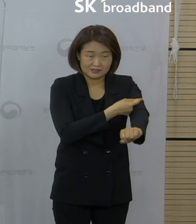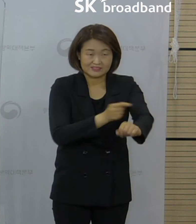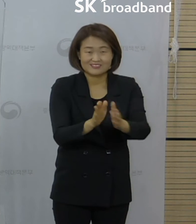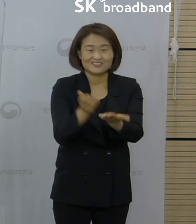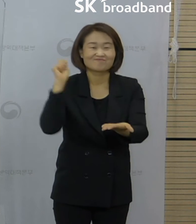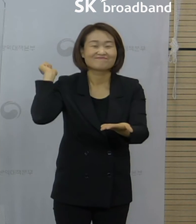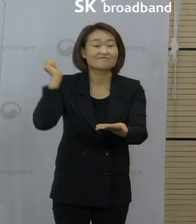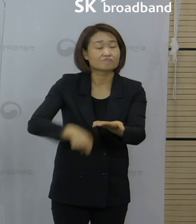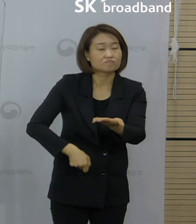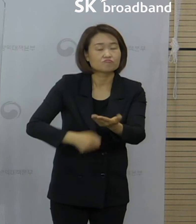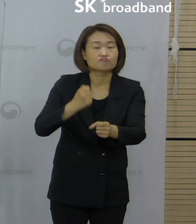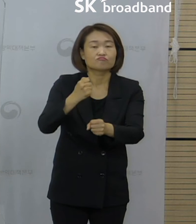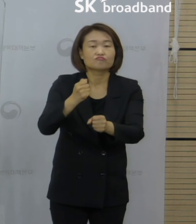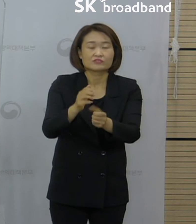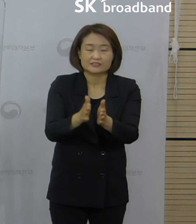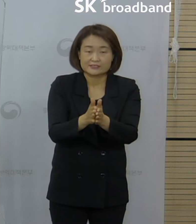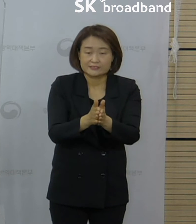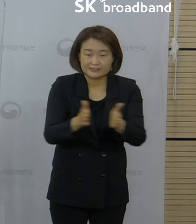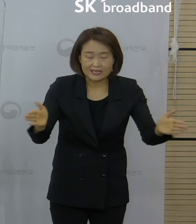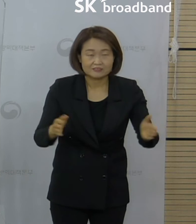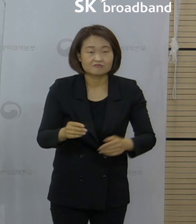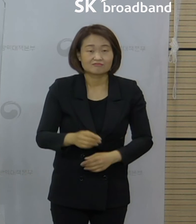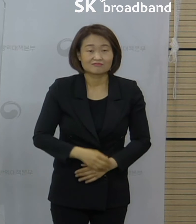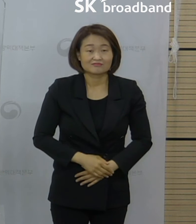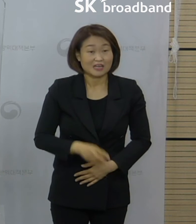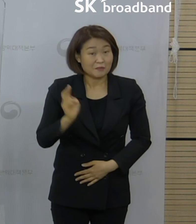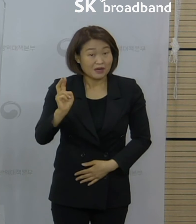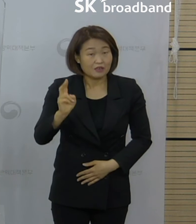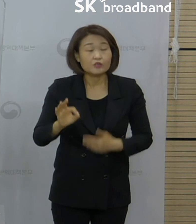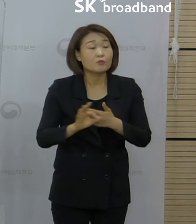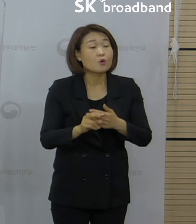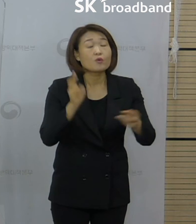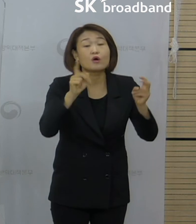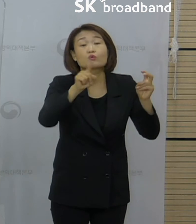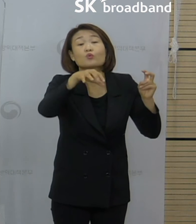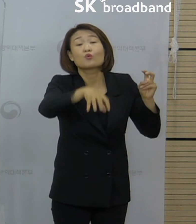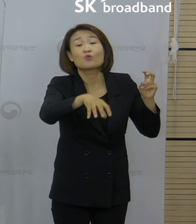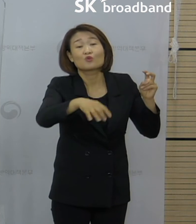했는데 이것이 어느 기업에서 만든 앱인지 알려달라는 질문이 있습니다.